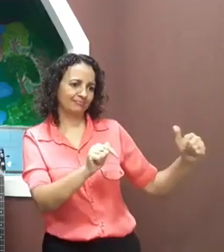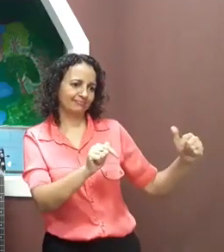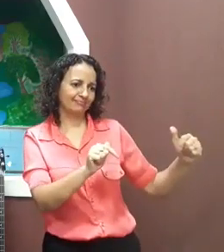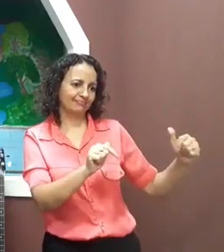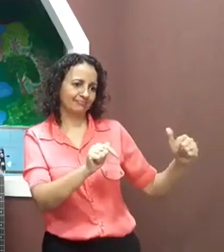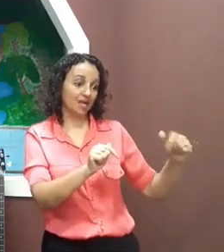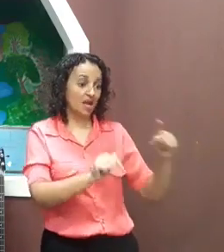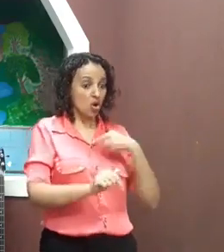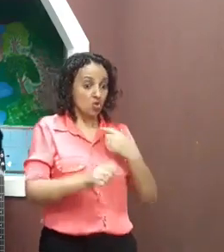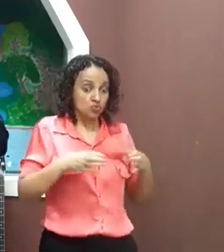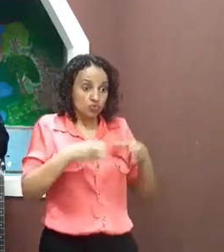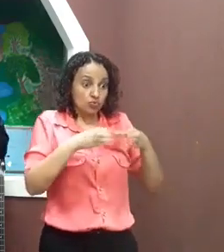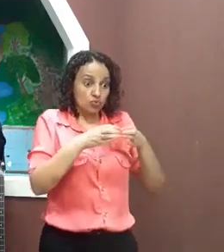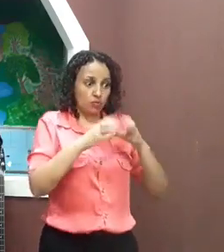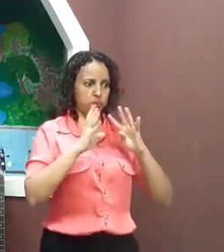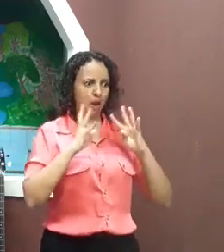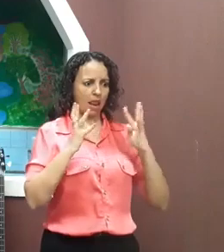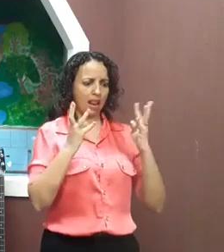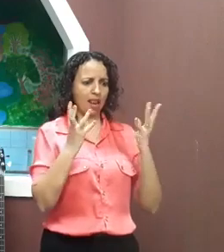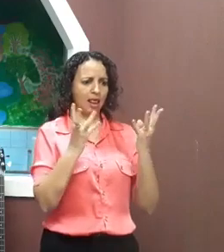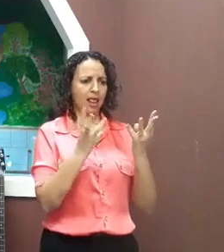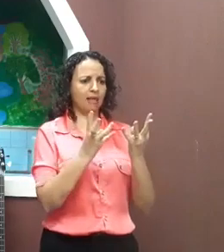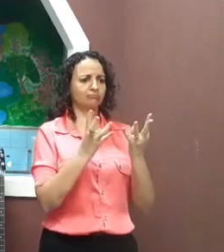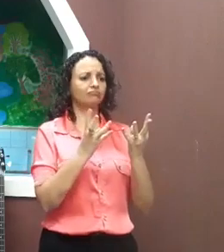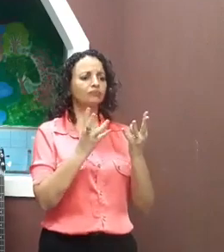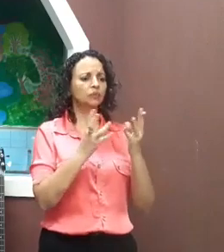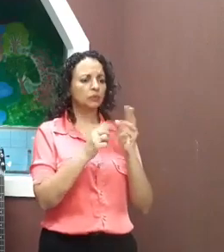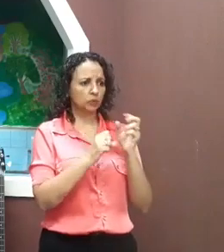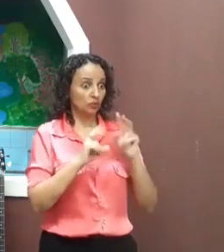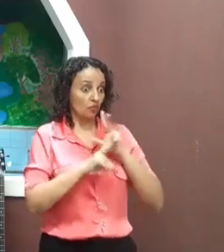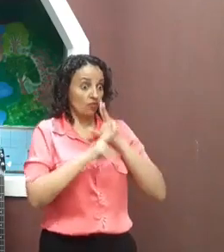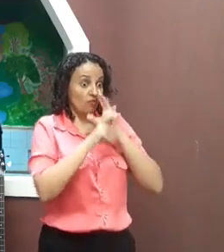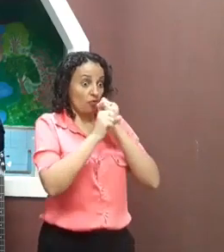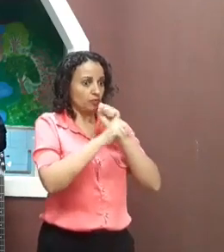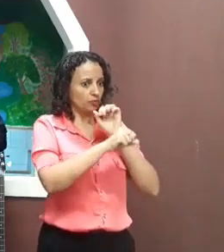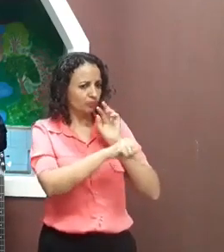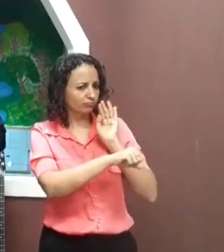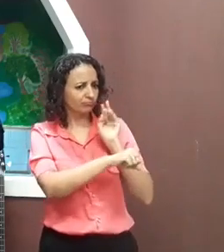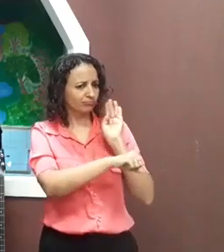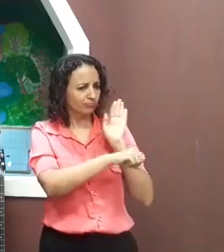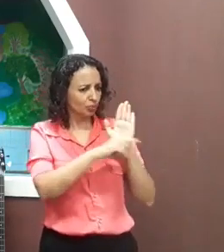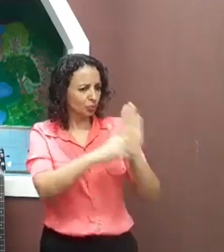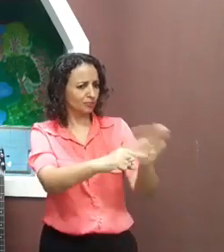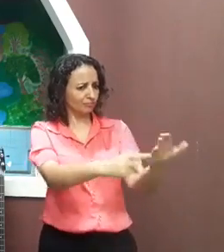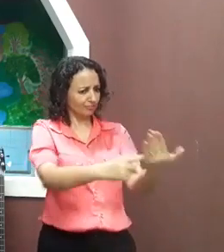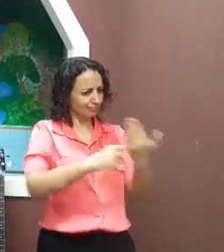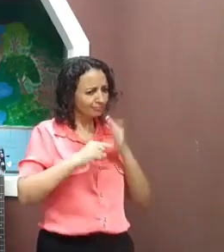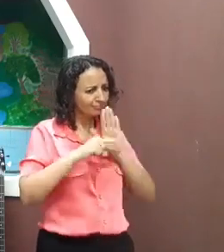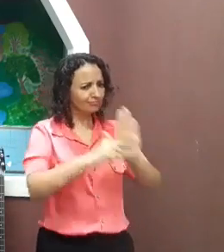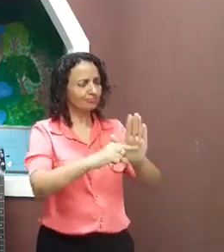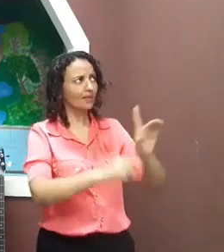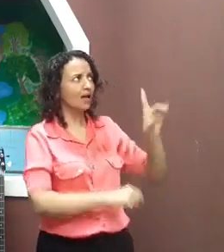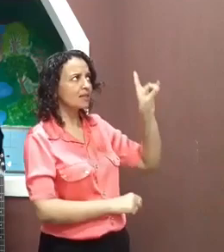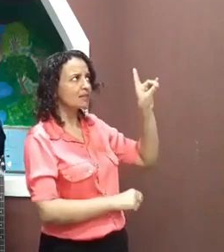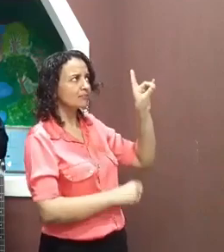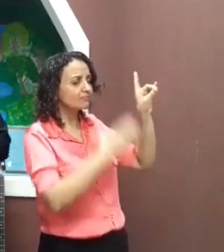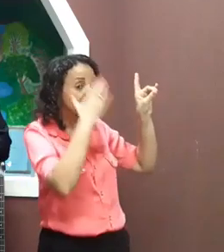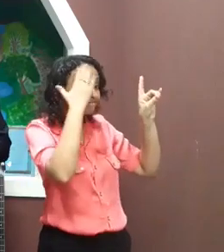Deus sabe disso. Deus sabe que você é vulnerável. Deus sabe que você tem dificuldade. Então, nos